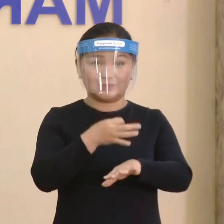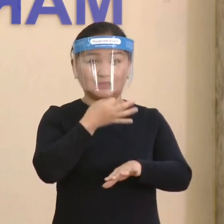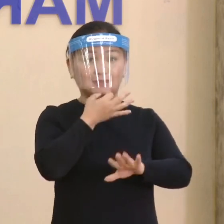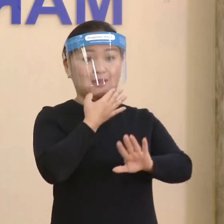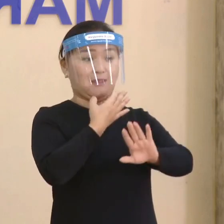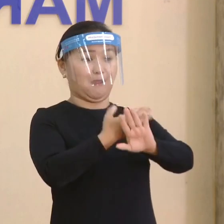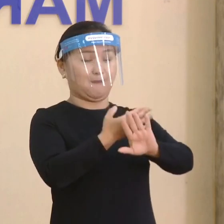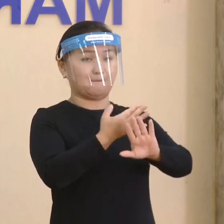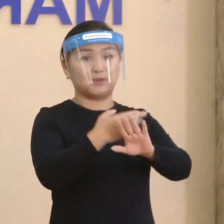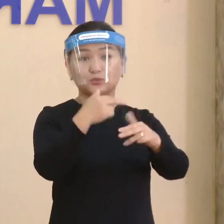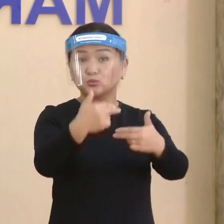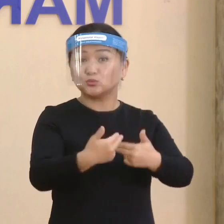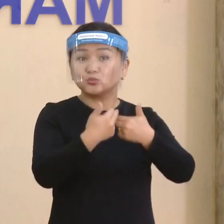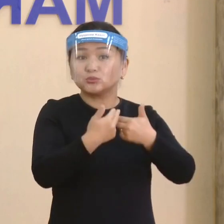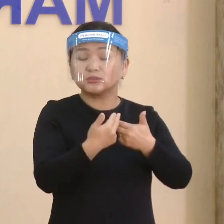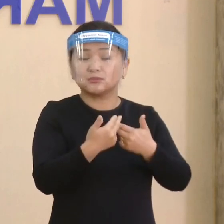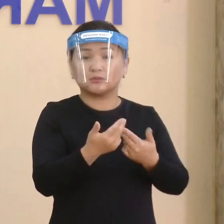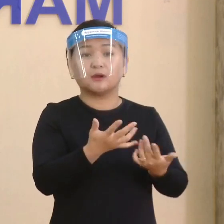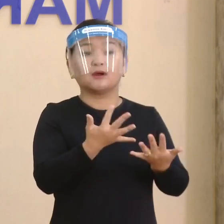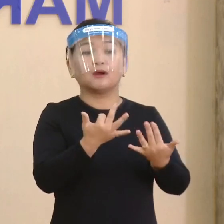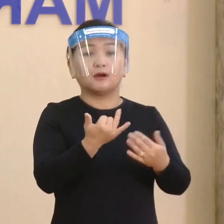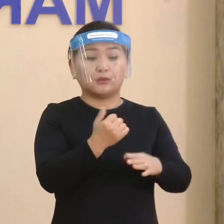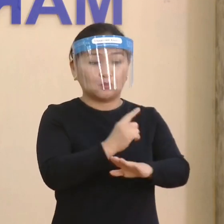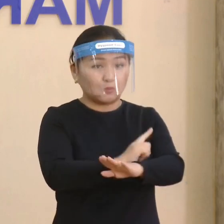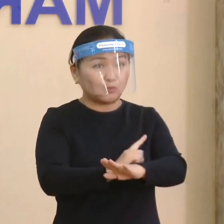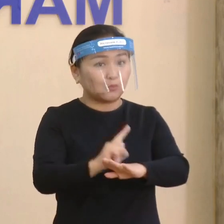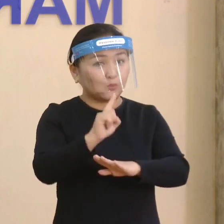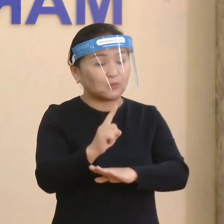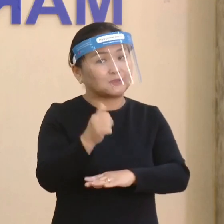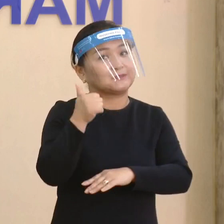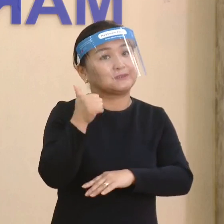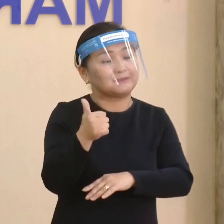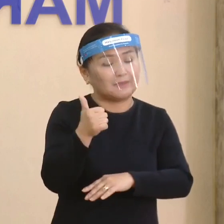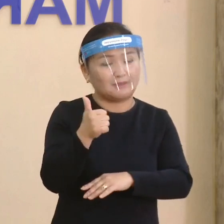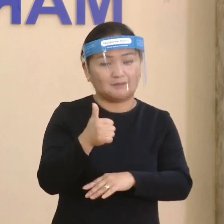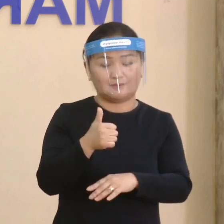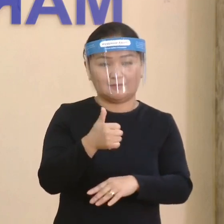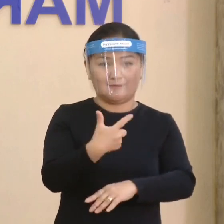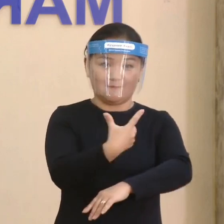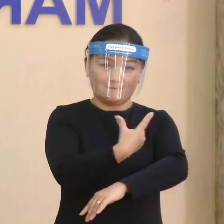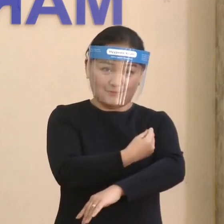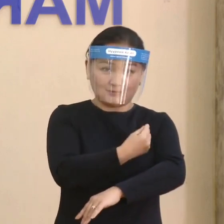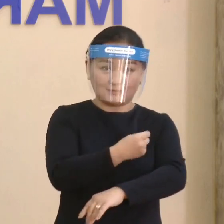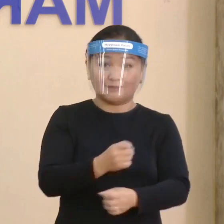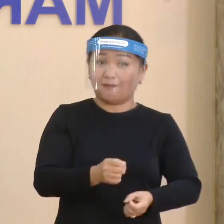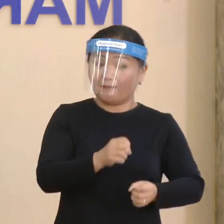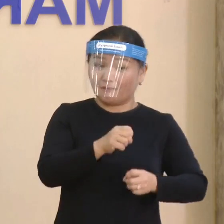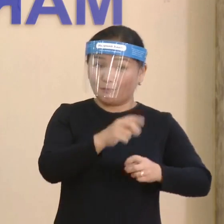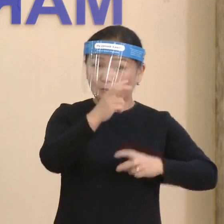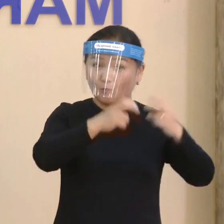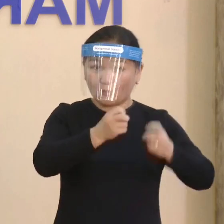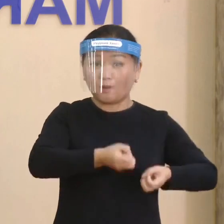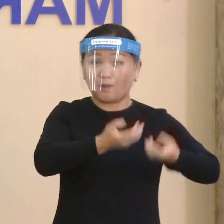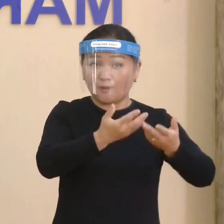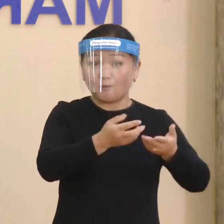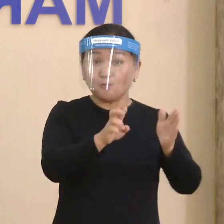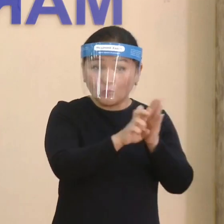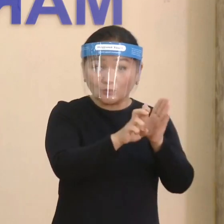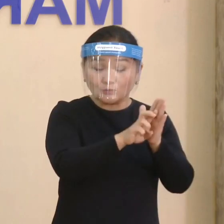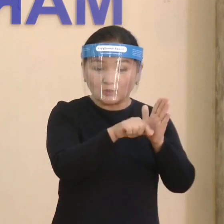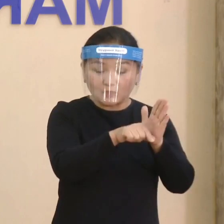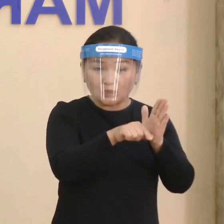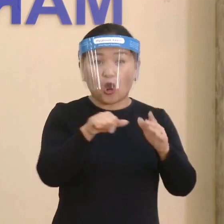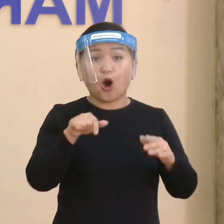сэргийлэхэд туслах хид хідэн үр дүнтэй вакцин гарна гэж найдаж байна. Гэсэн хэдий ч одоогоор эд шидийн шийдэл